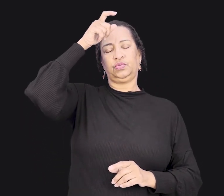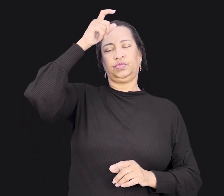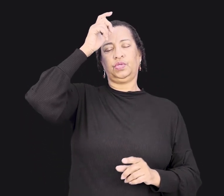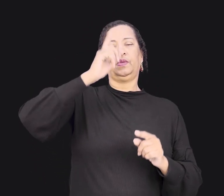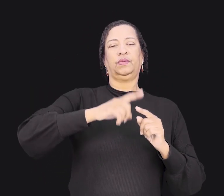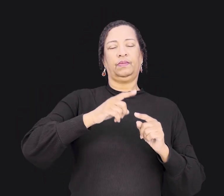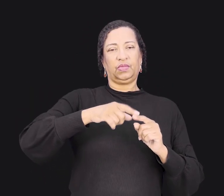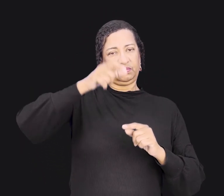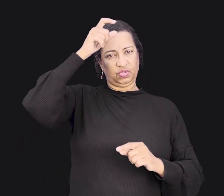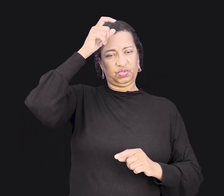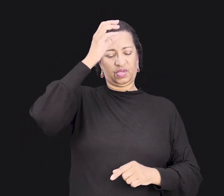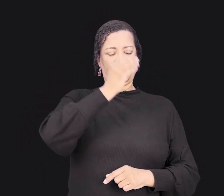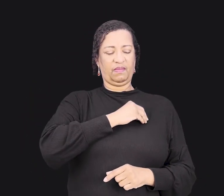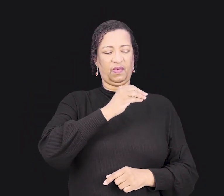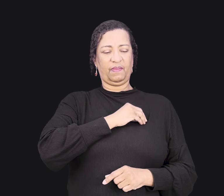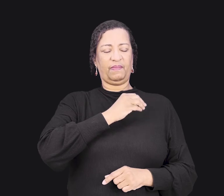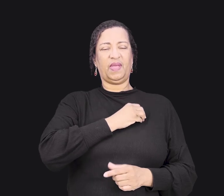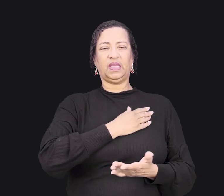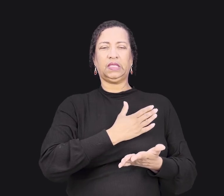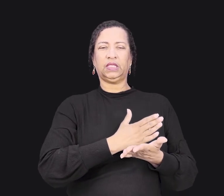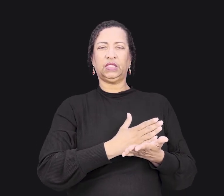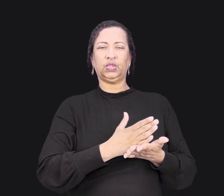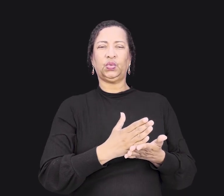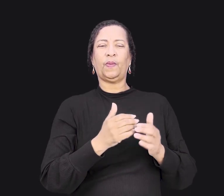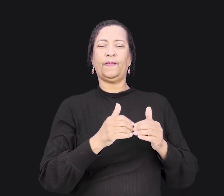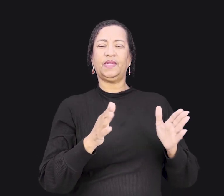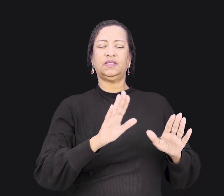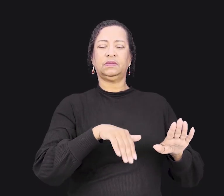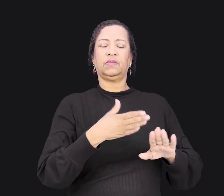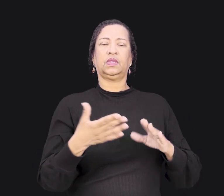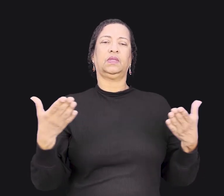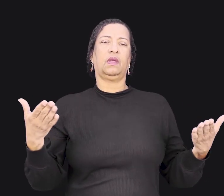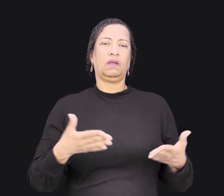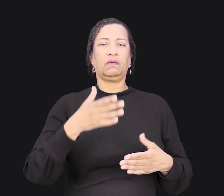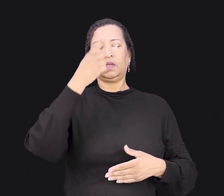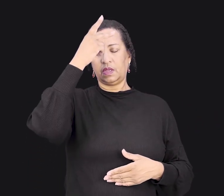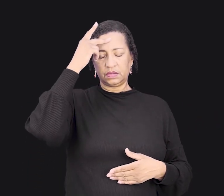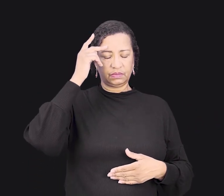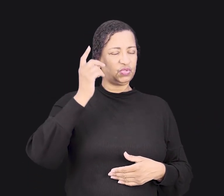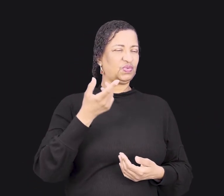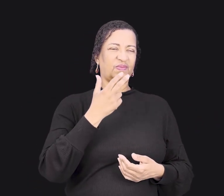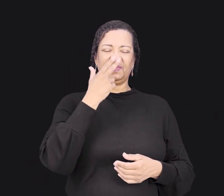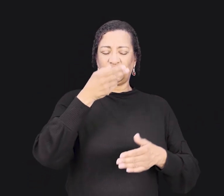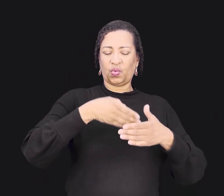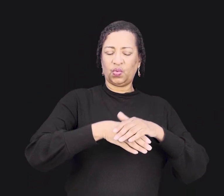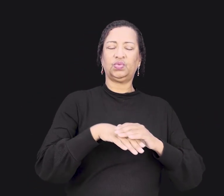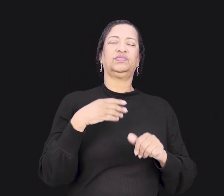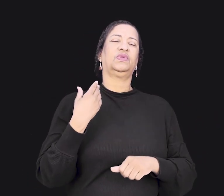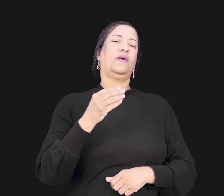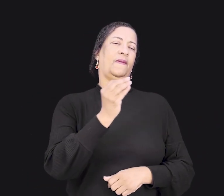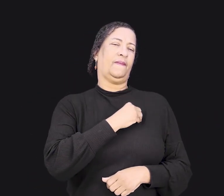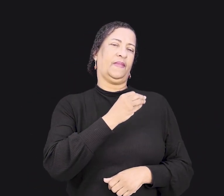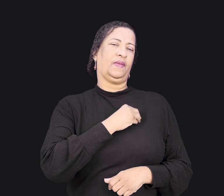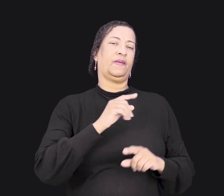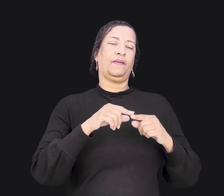o princípio. Essas pessoas vivem pecando como uma prática habitual. Mas os filhos de Deus não devem